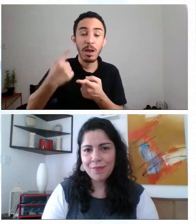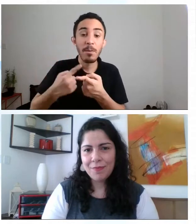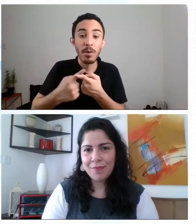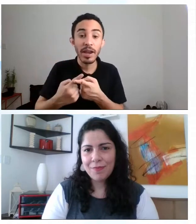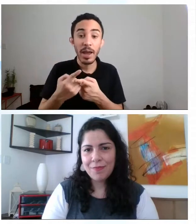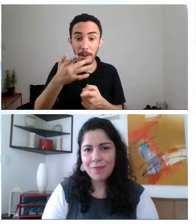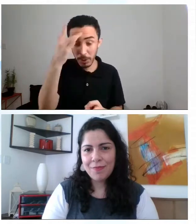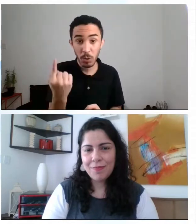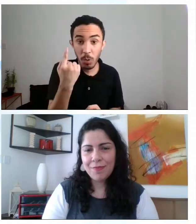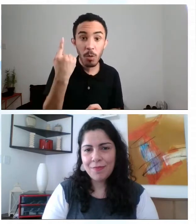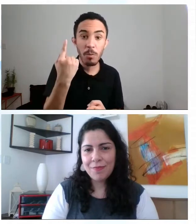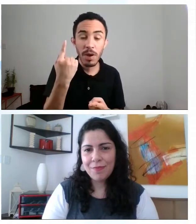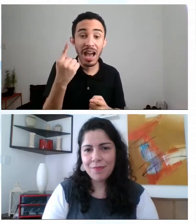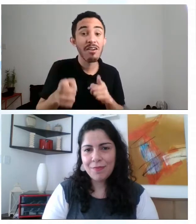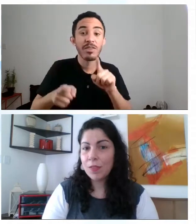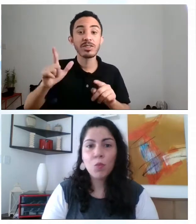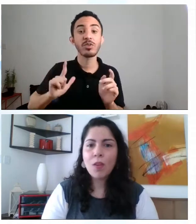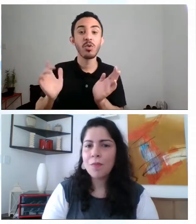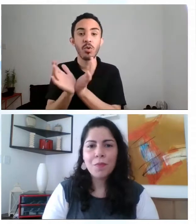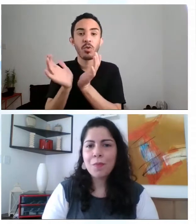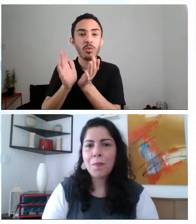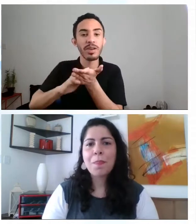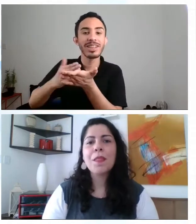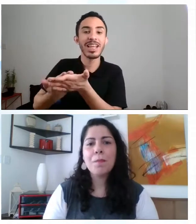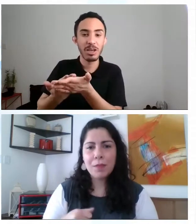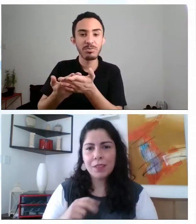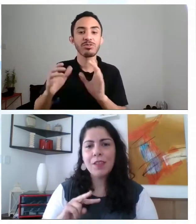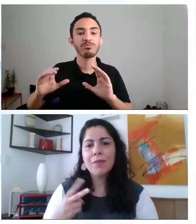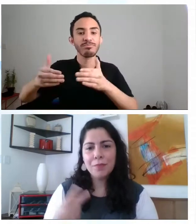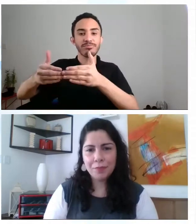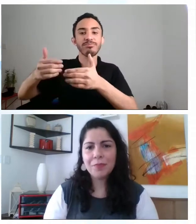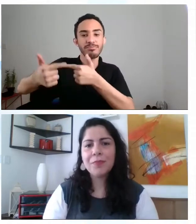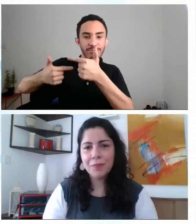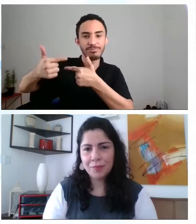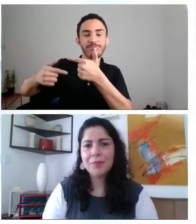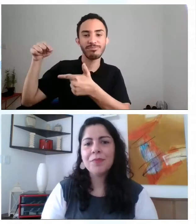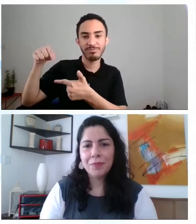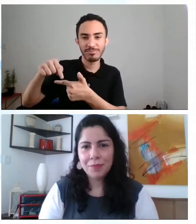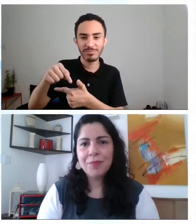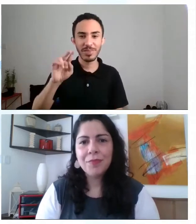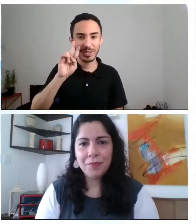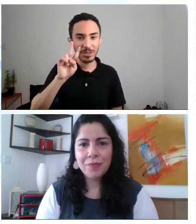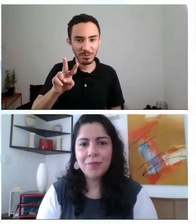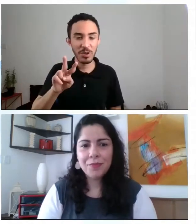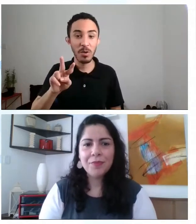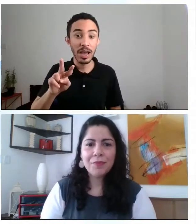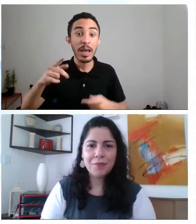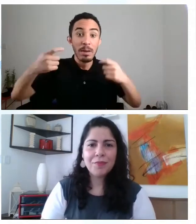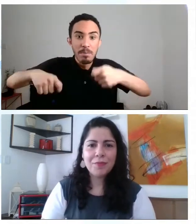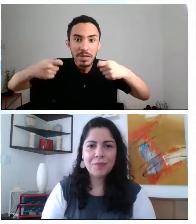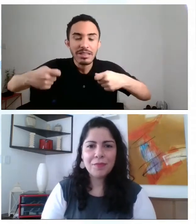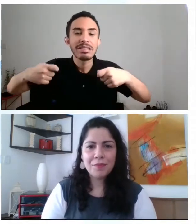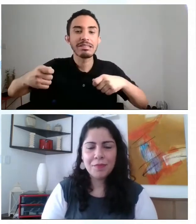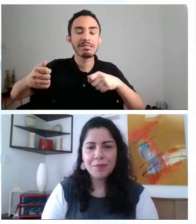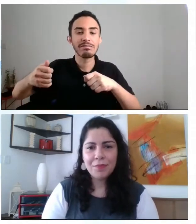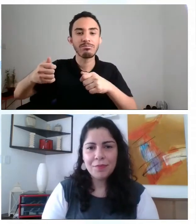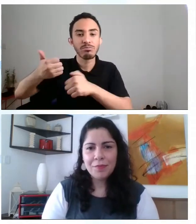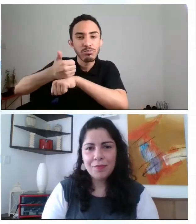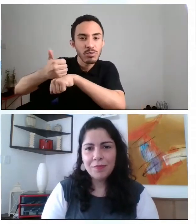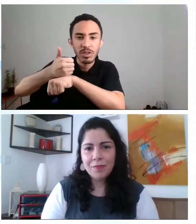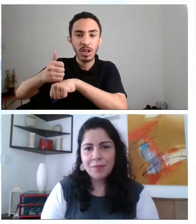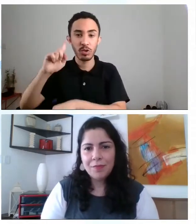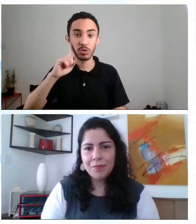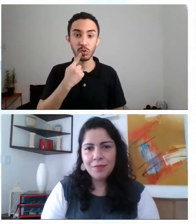uma pessoa, você precisa ter uma equipe de intérprete. E aí, você vê que gera uma demanda muito grande para uma pessoa surda